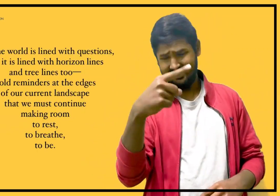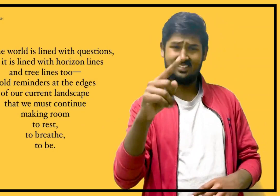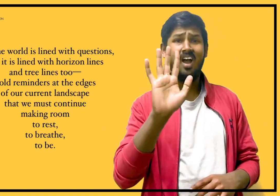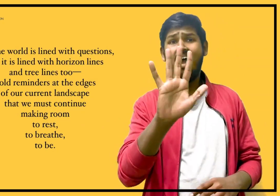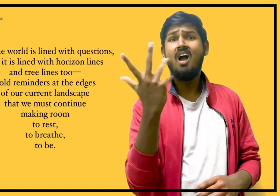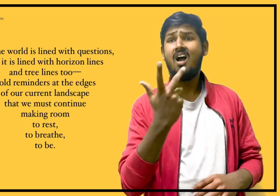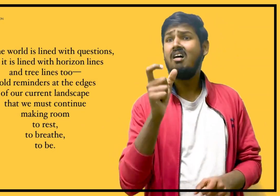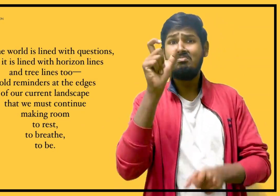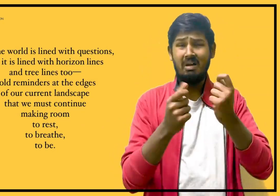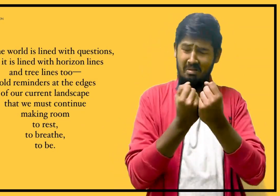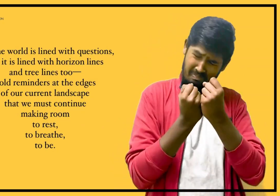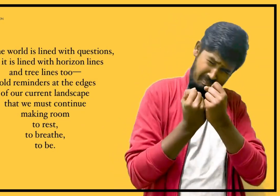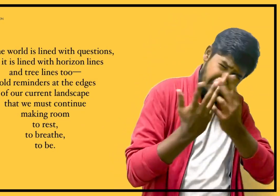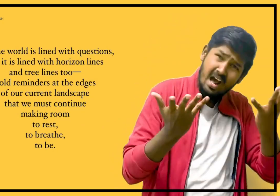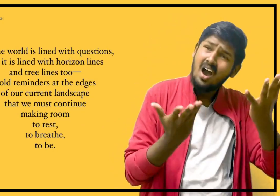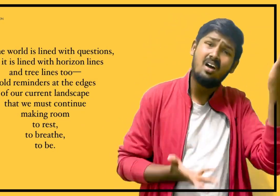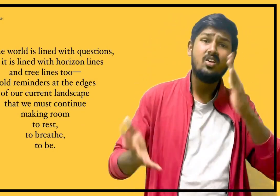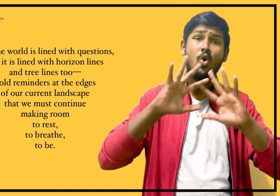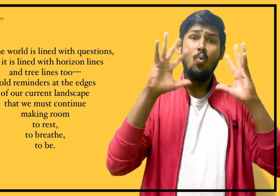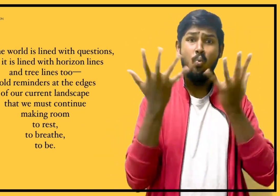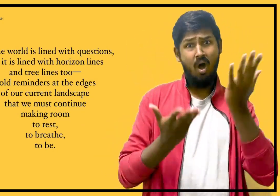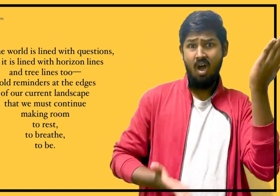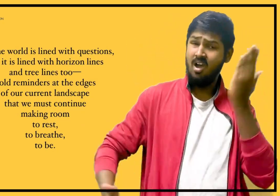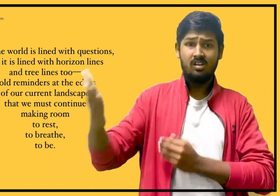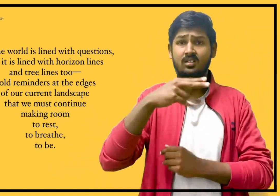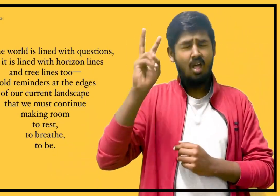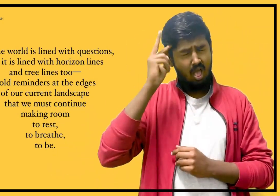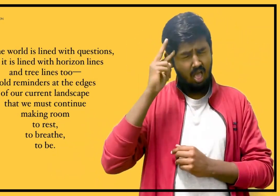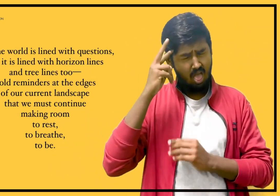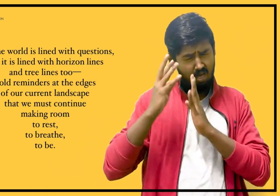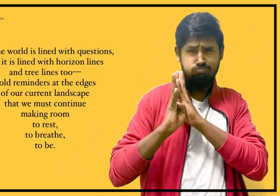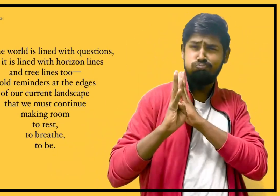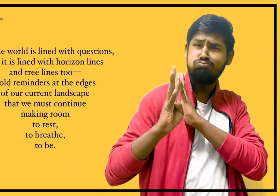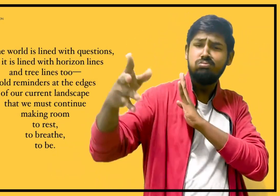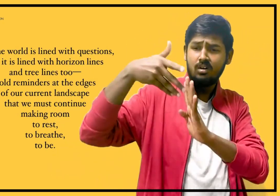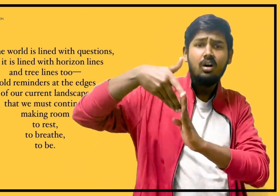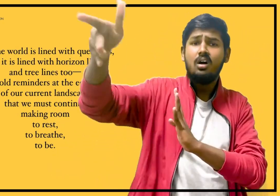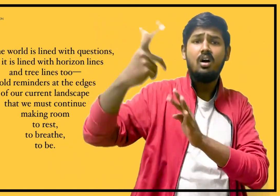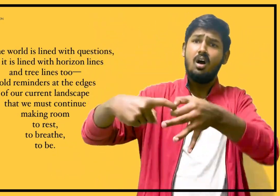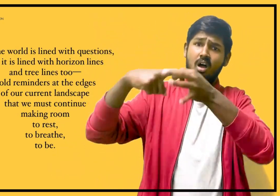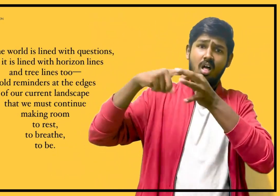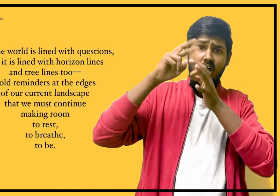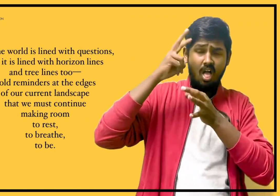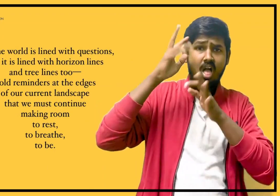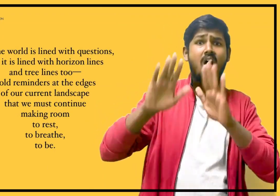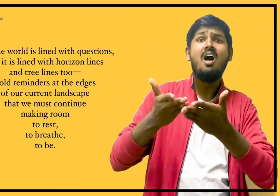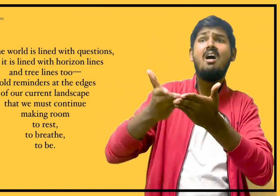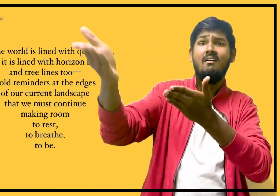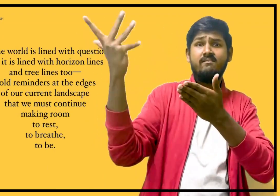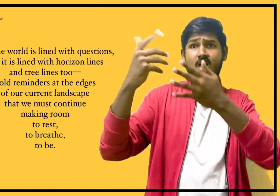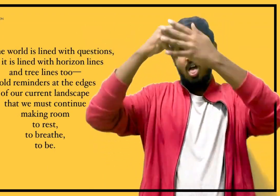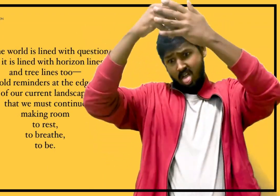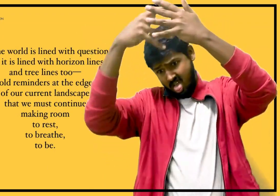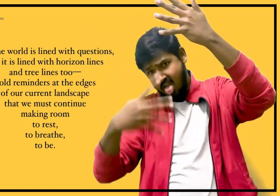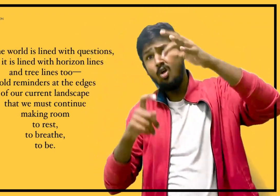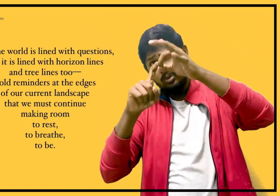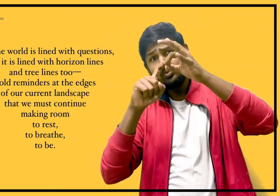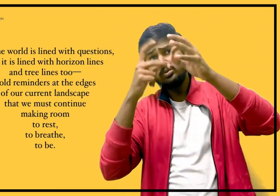हैं। हाँ, आपका मानना सही है, ऐसे कई सारे लोग होंगे हमारे संसार में जो अपने सवाल लेकर खड़े होंगे, जो हमें कई